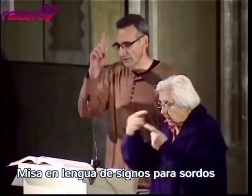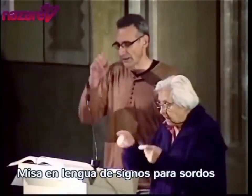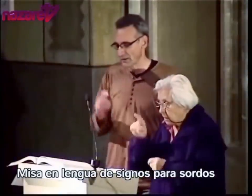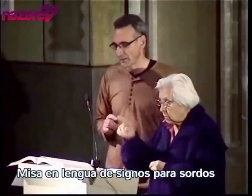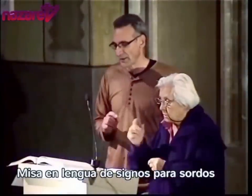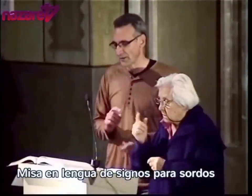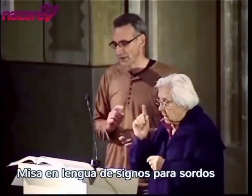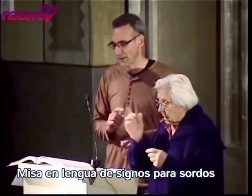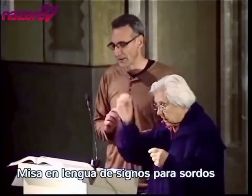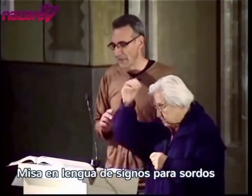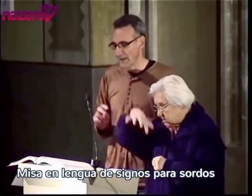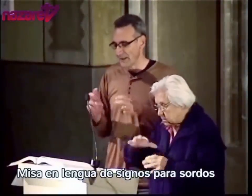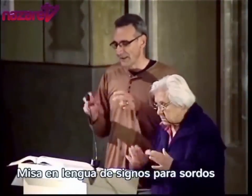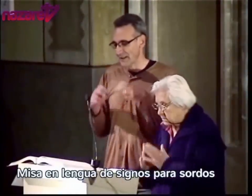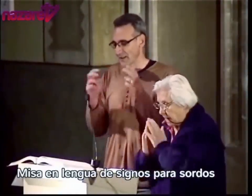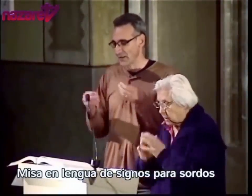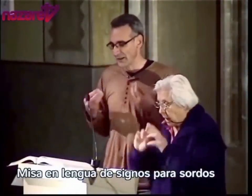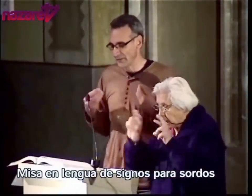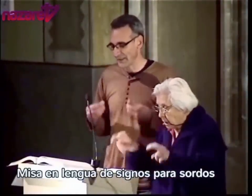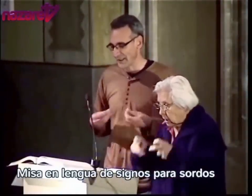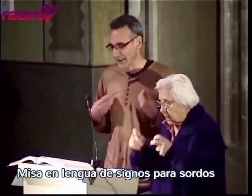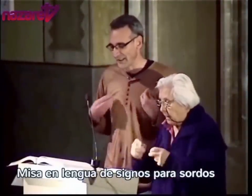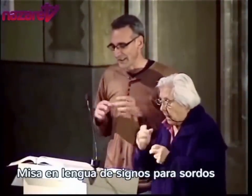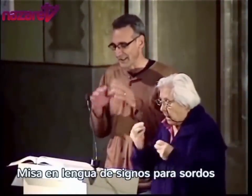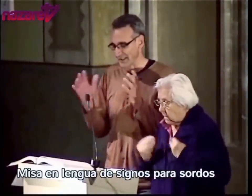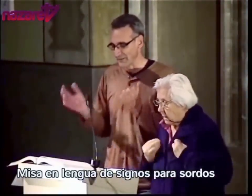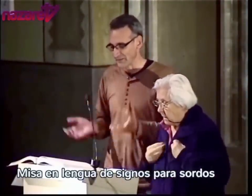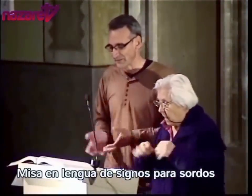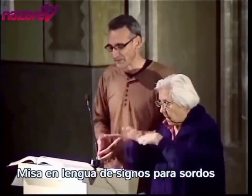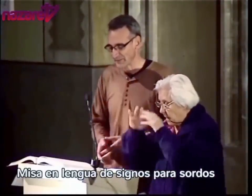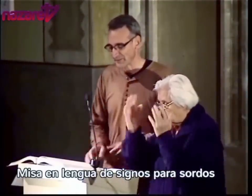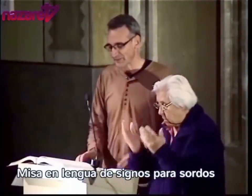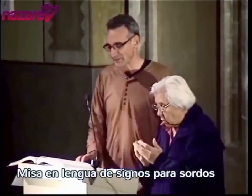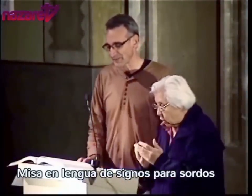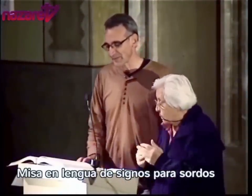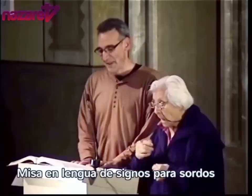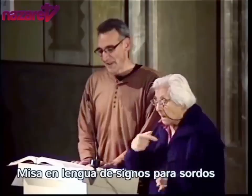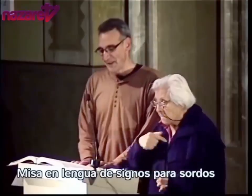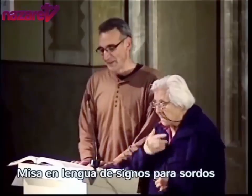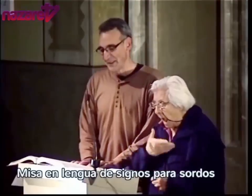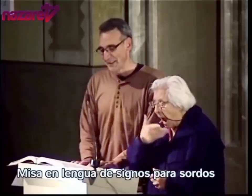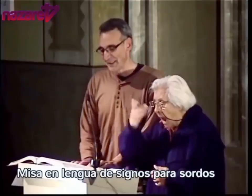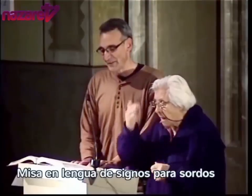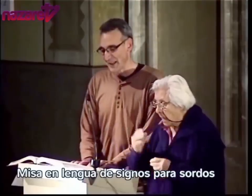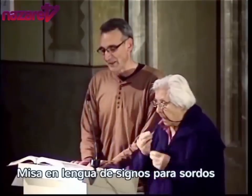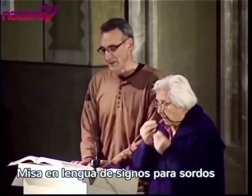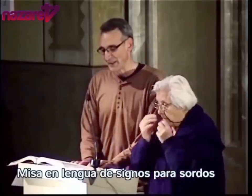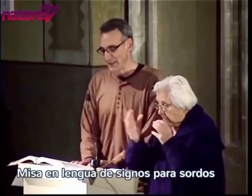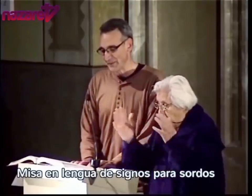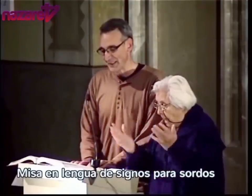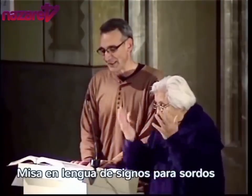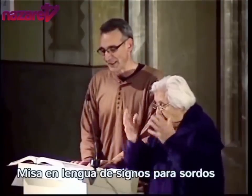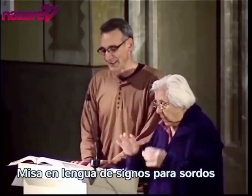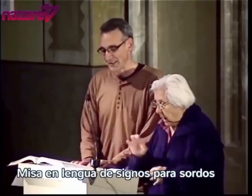Ya, Señor, tu Espíritu y renueva la faz de la tierra. Bendice, alma